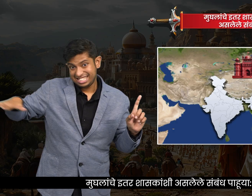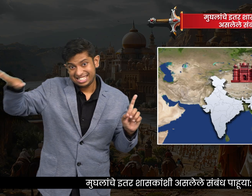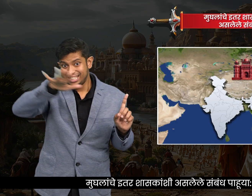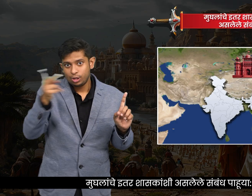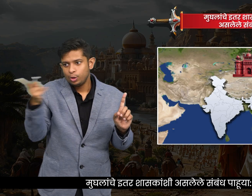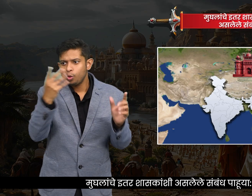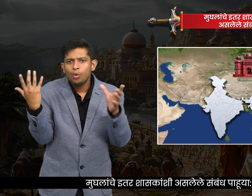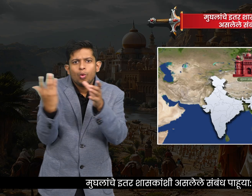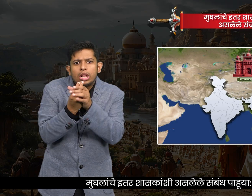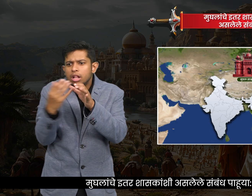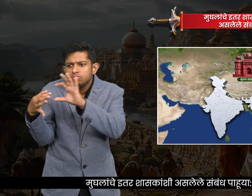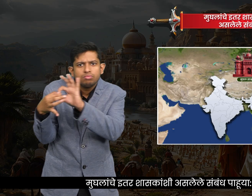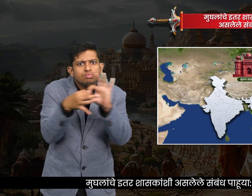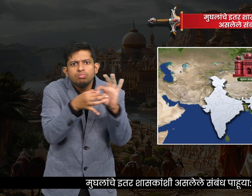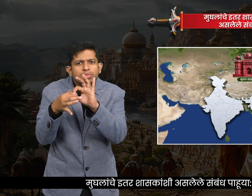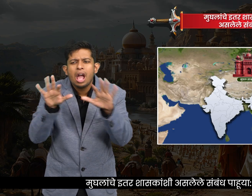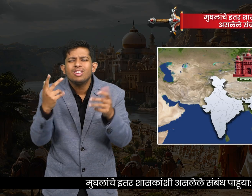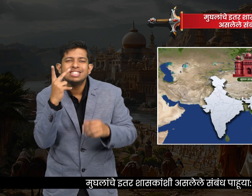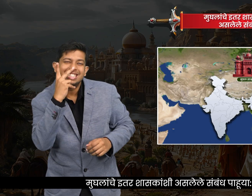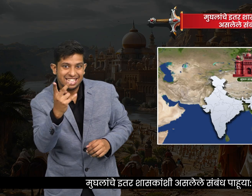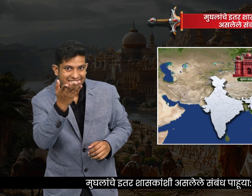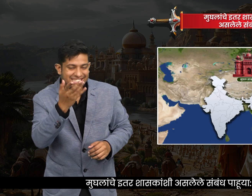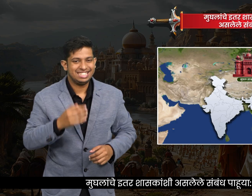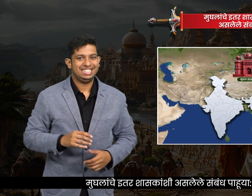असलेले संबंध पाहूया.